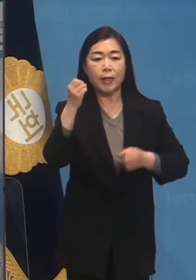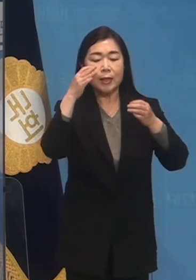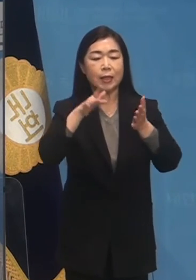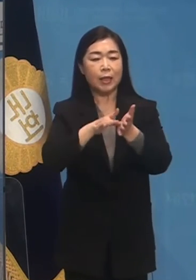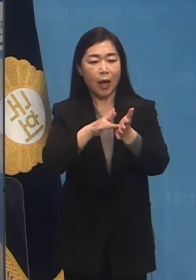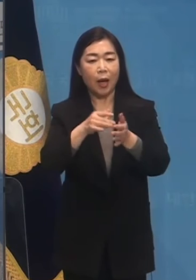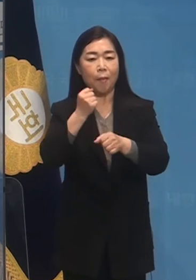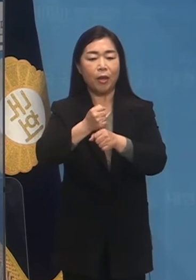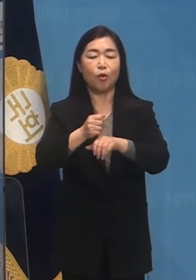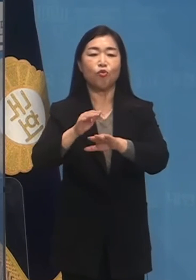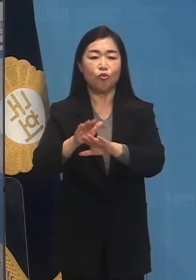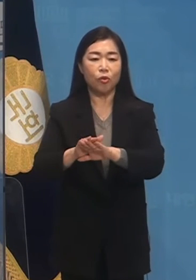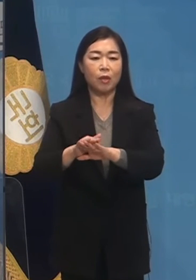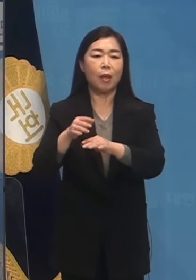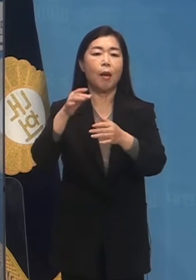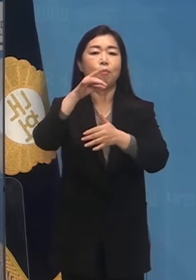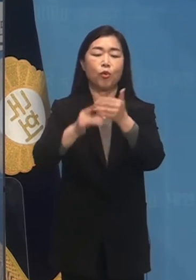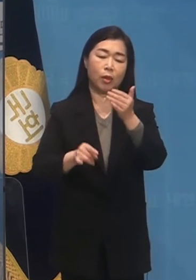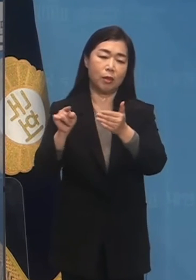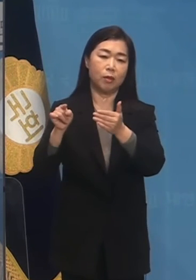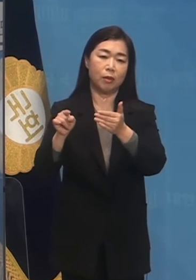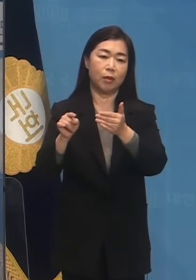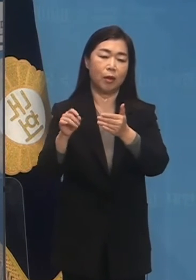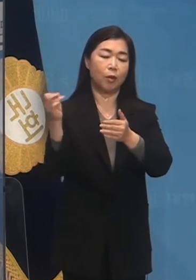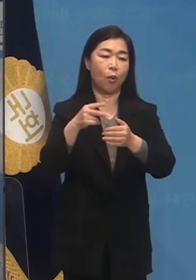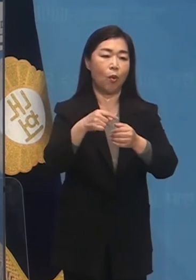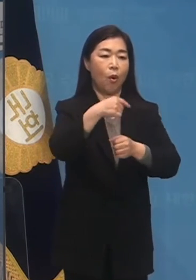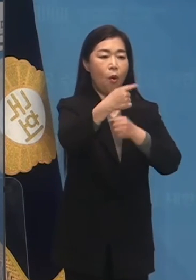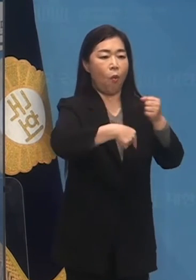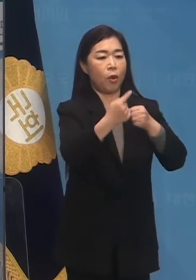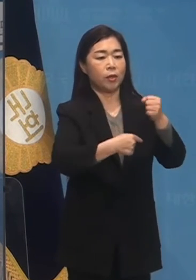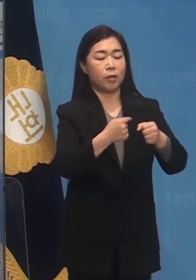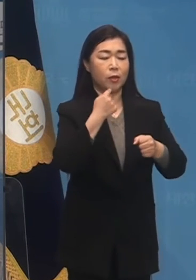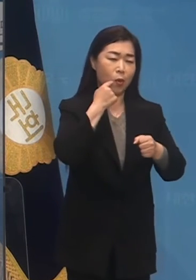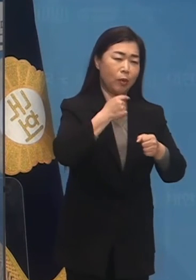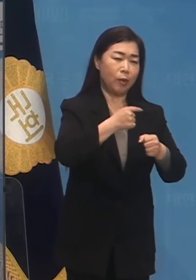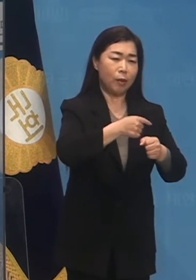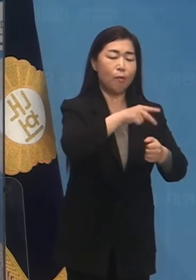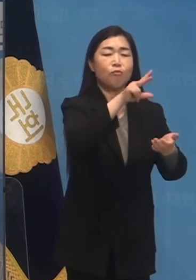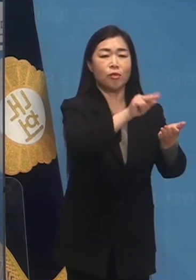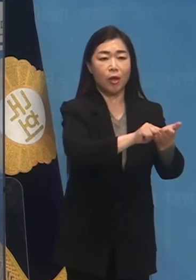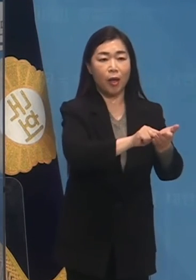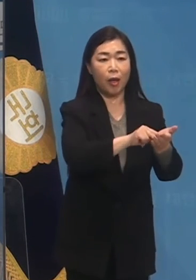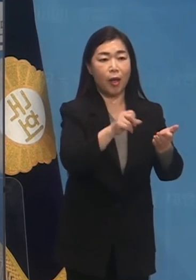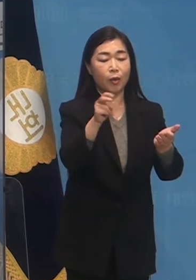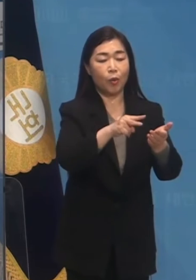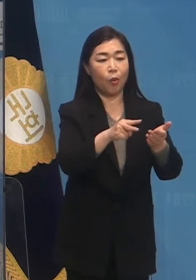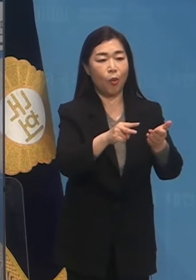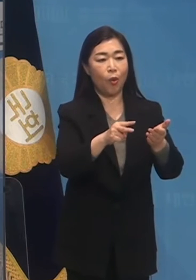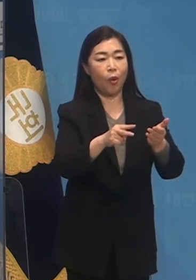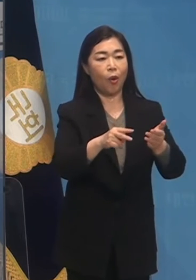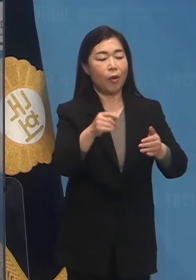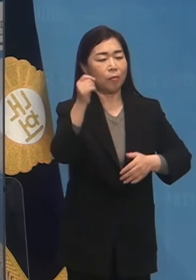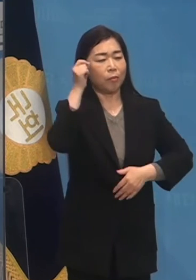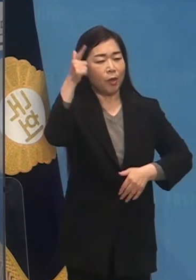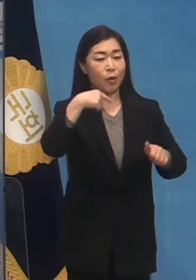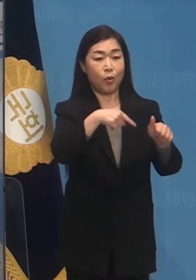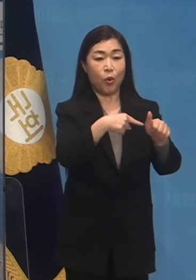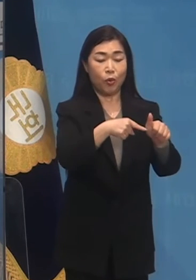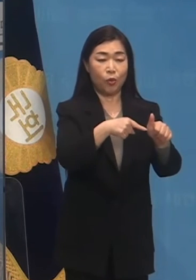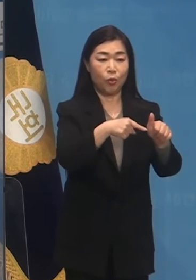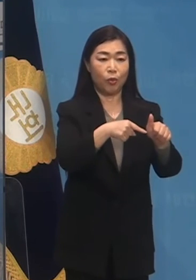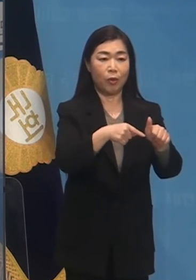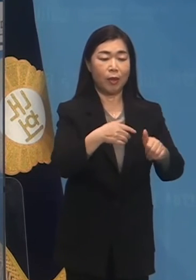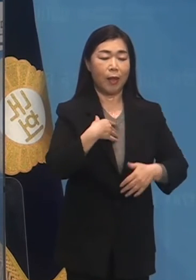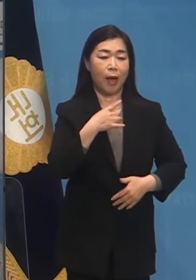프로젝트, 탈원전과 파이오 프로세싱에 대한 부산과 에너지 믹스, 거꾸로선 교실과 영재교육,